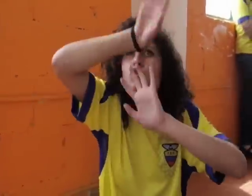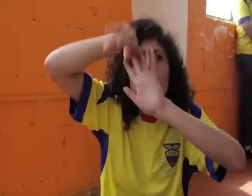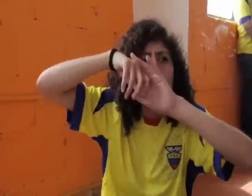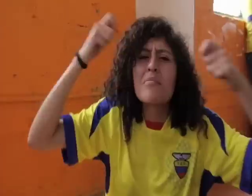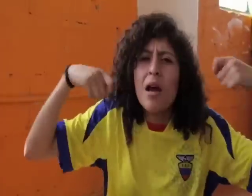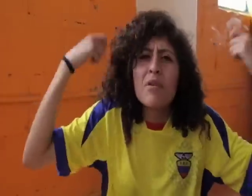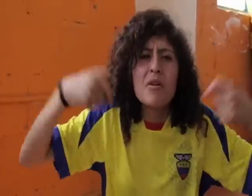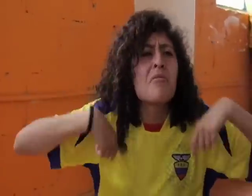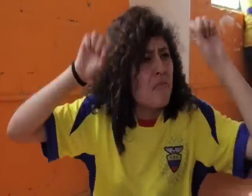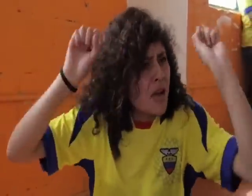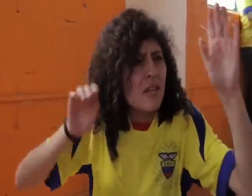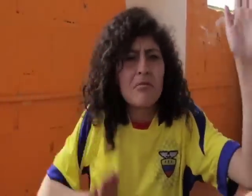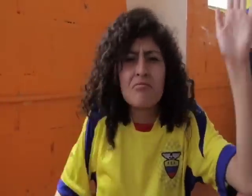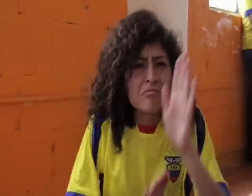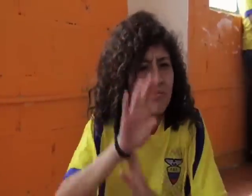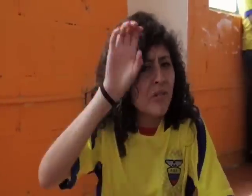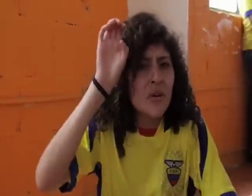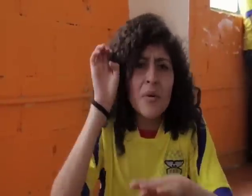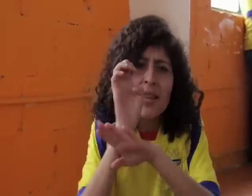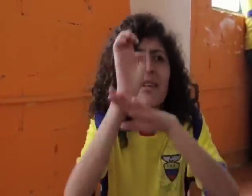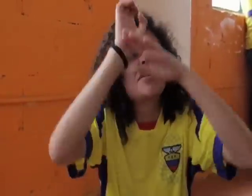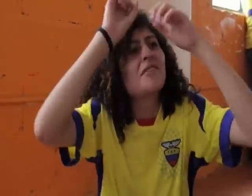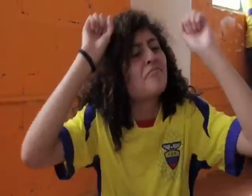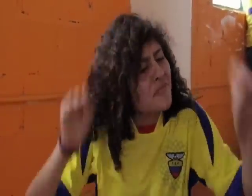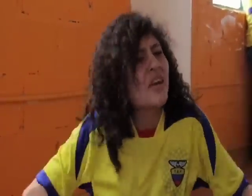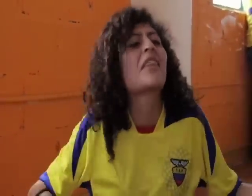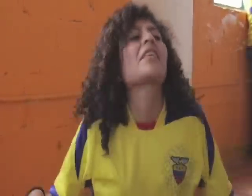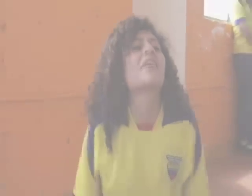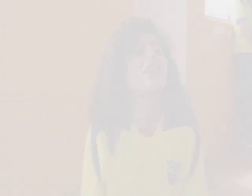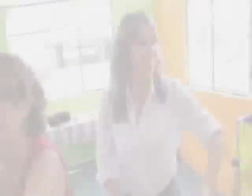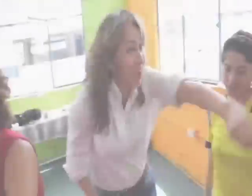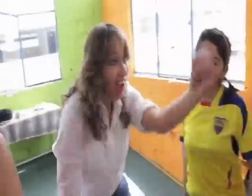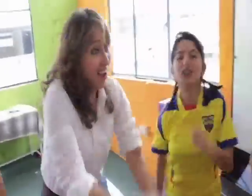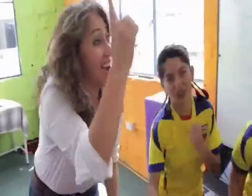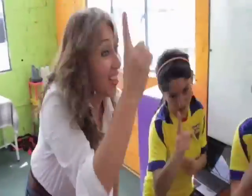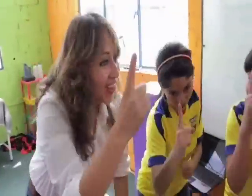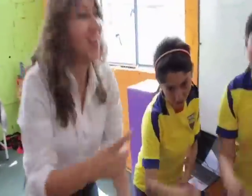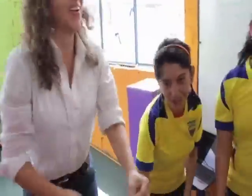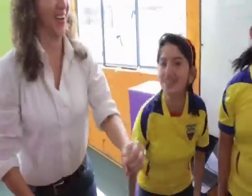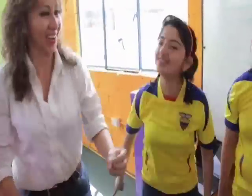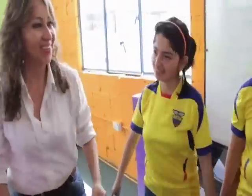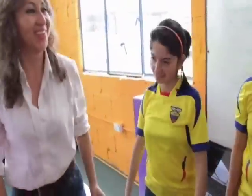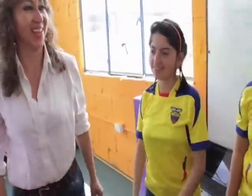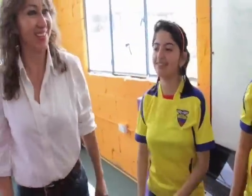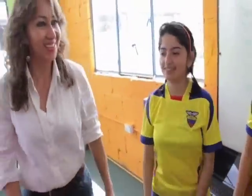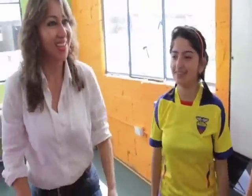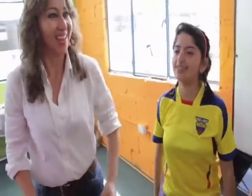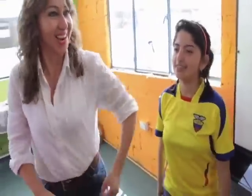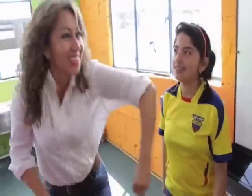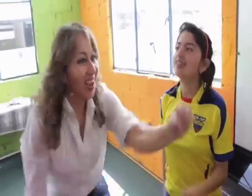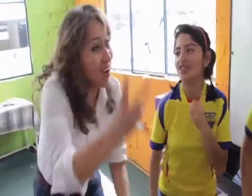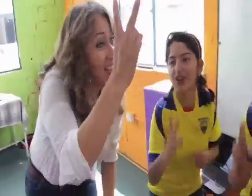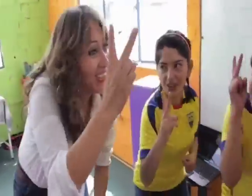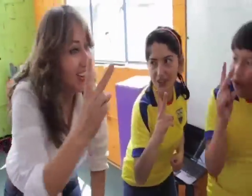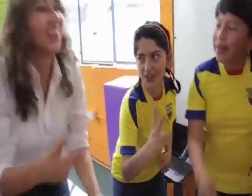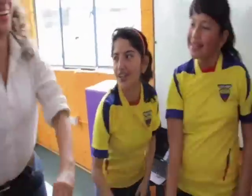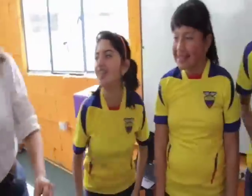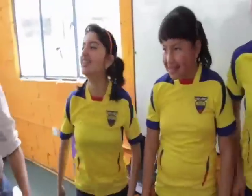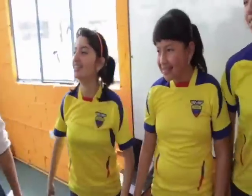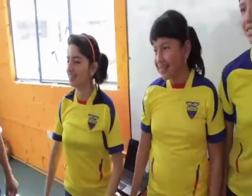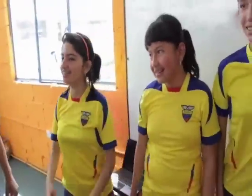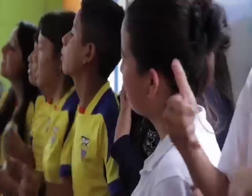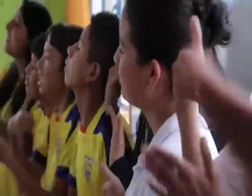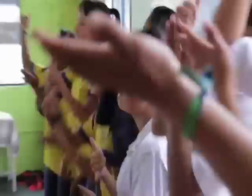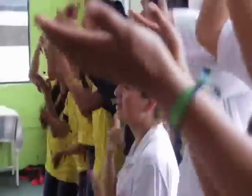canción directamente a los jugadores antes de que viajen al Mundial. Si apoyas esta iniciativa y te gustaría